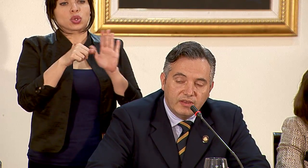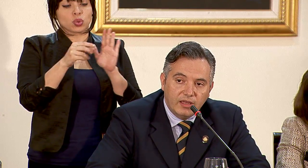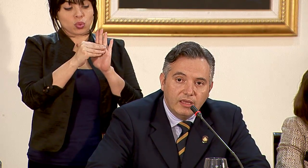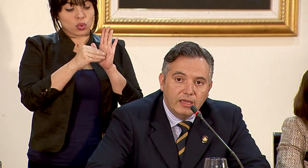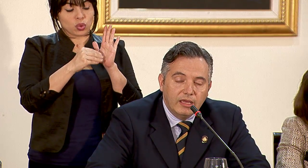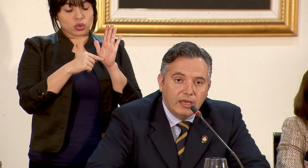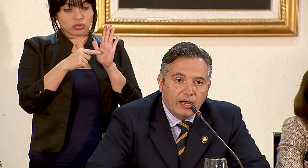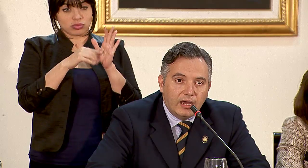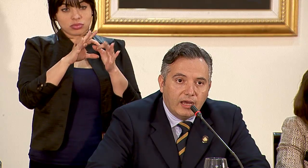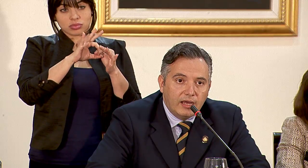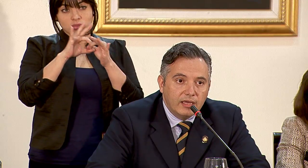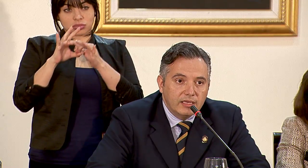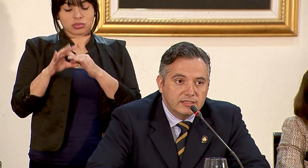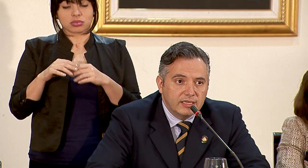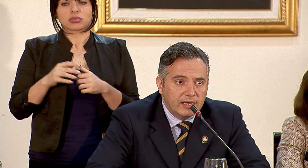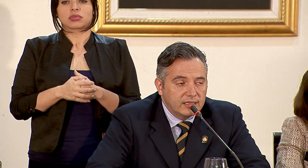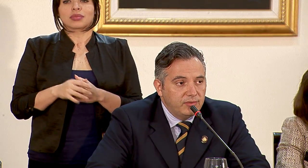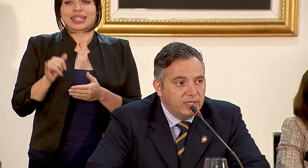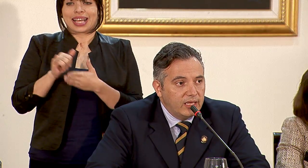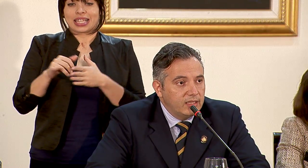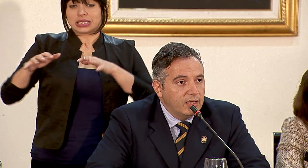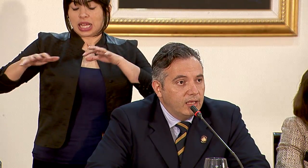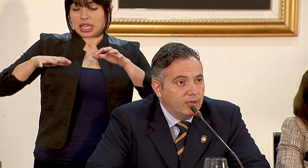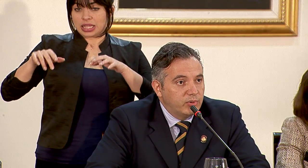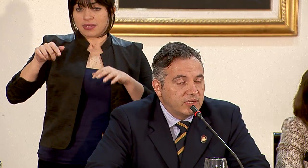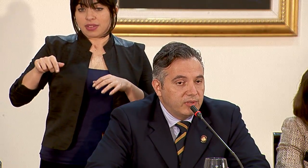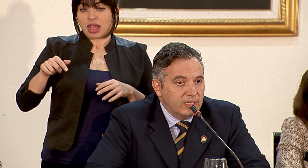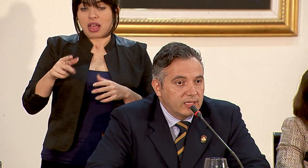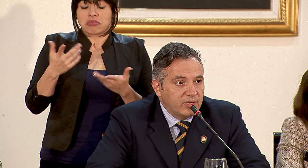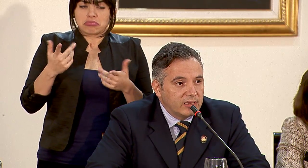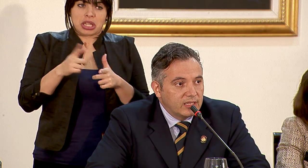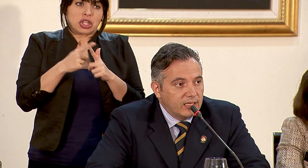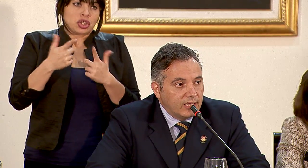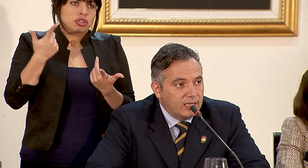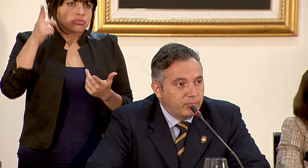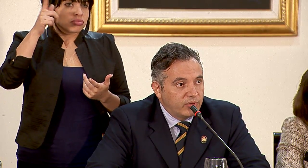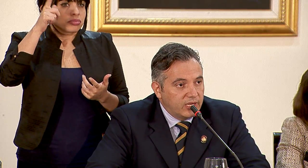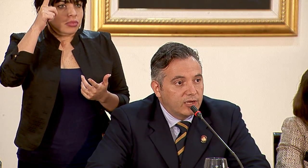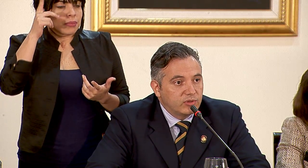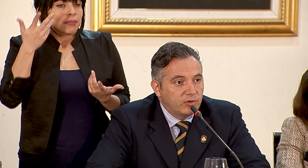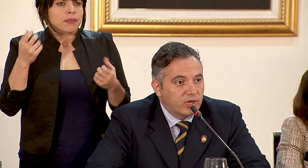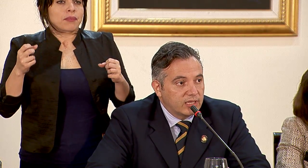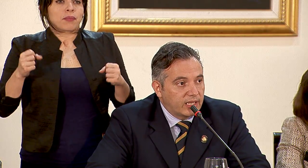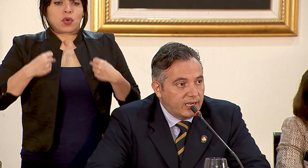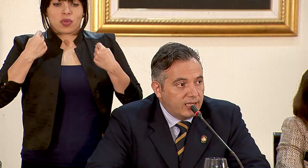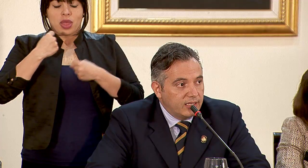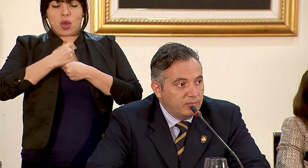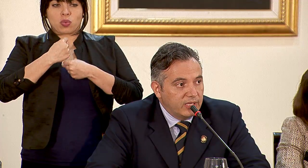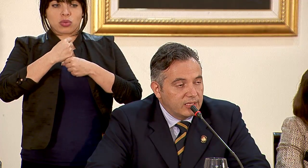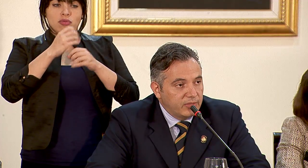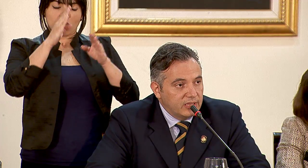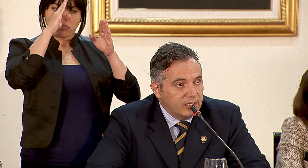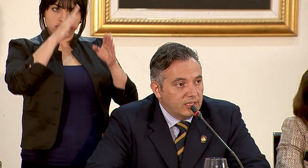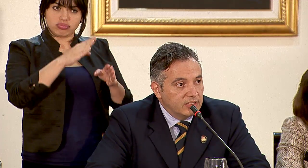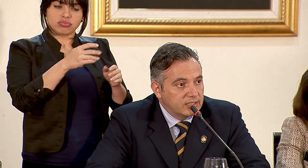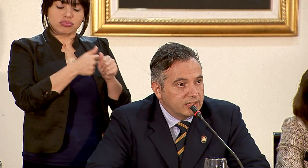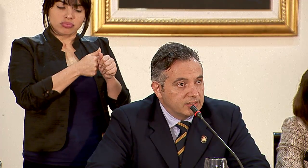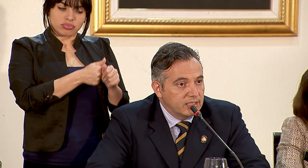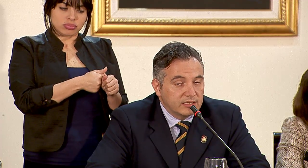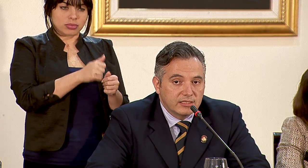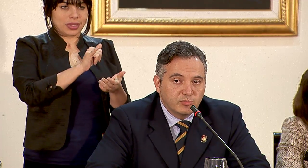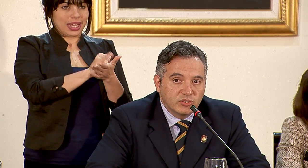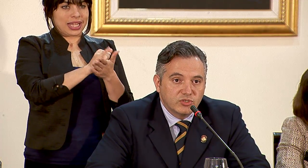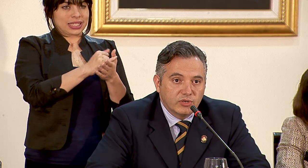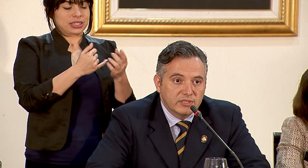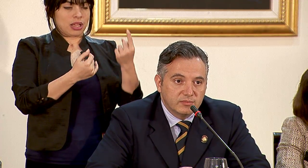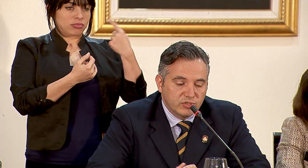referencia a esta actividad, pues, evidentemente, el Poder Ejecutivo acatará inmediatamente esas